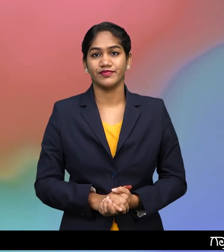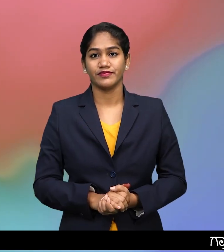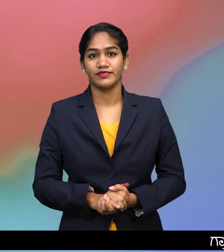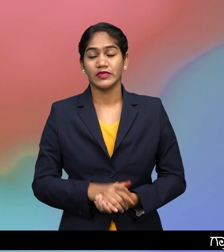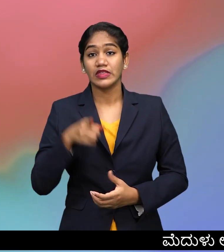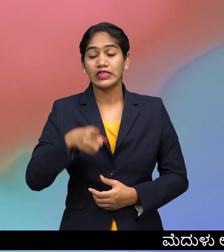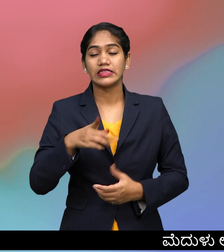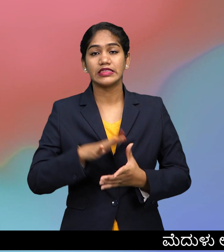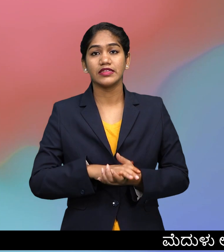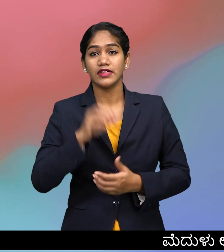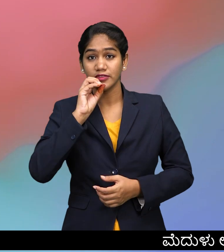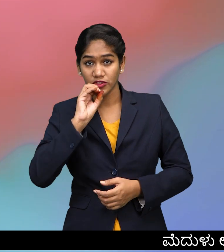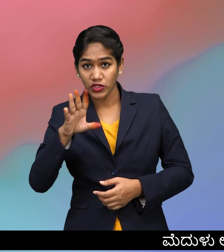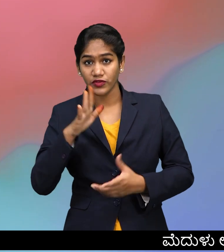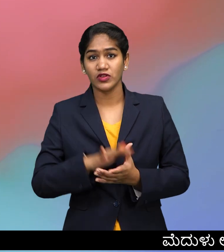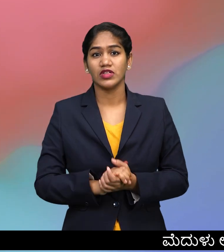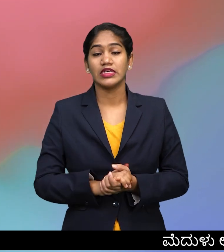ಗ್ರಾಹಕಗಳಿಂದ ಮೆದುಳು ಅಥವಾ ಬೆನ್ನುಹುರಿಗೆ